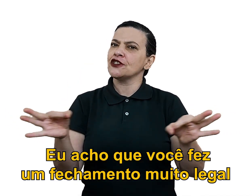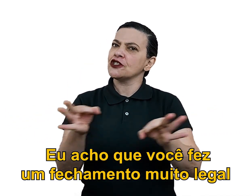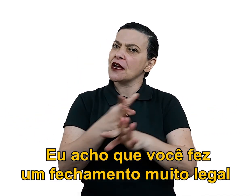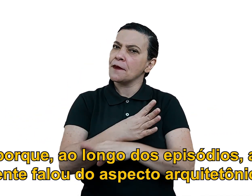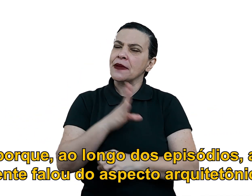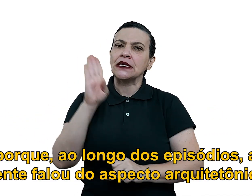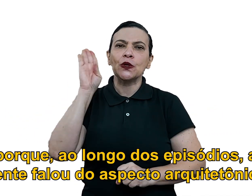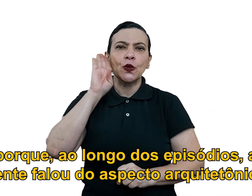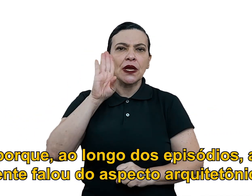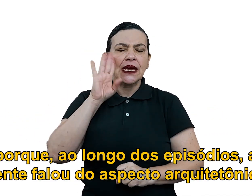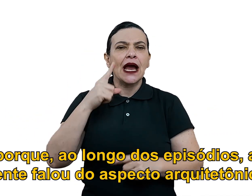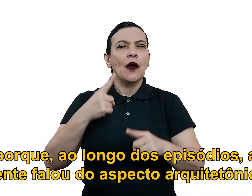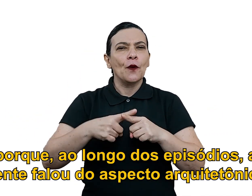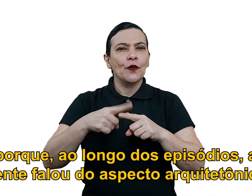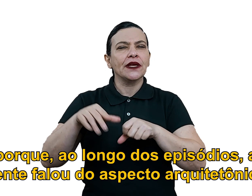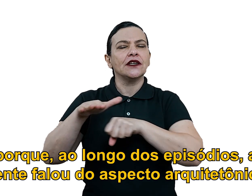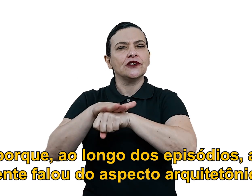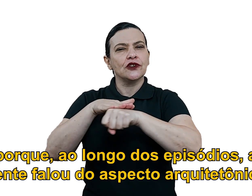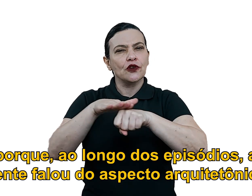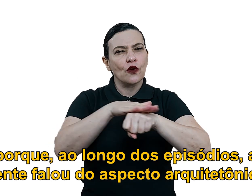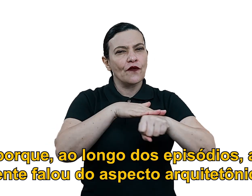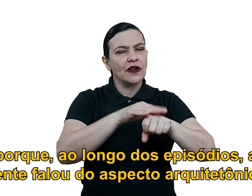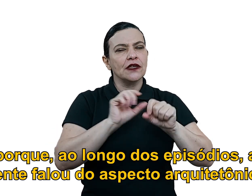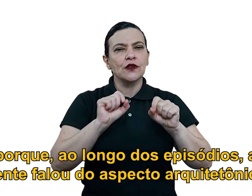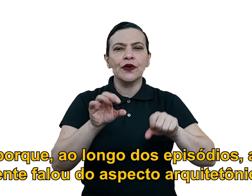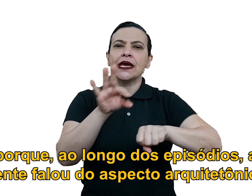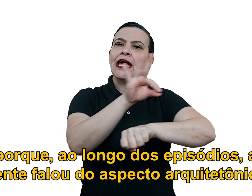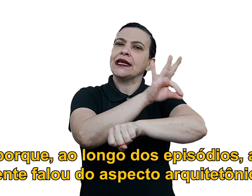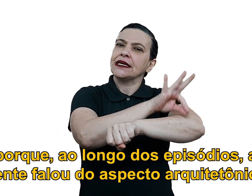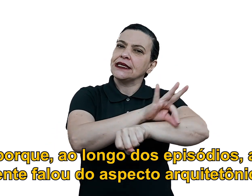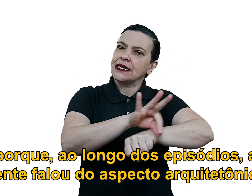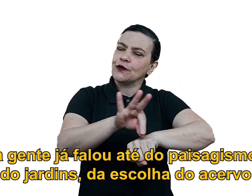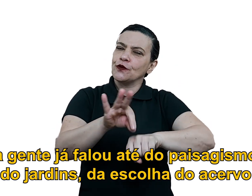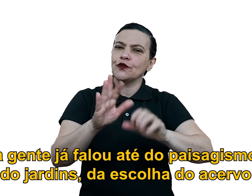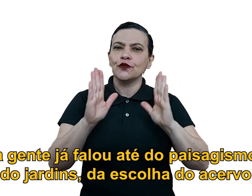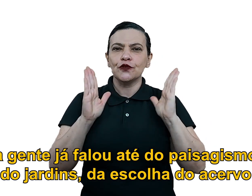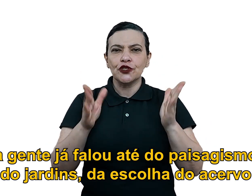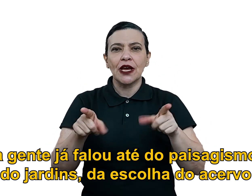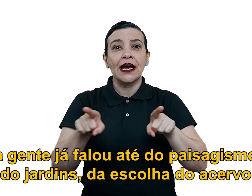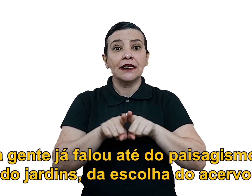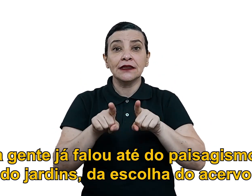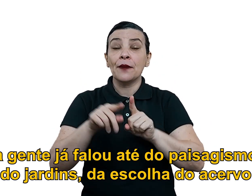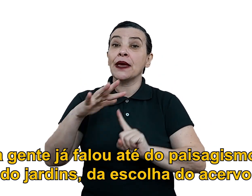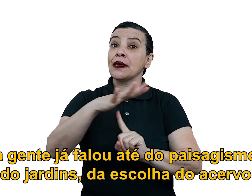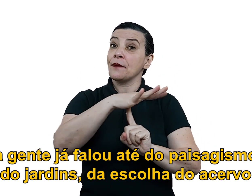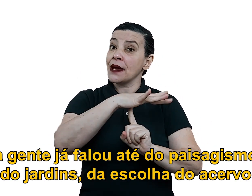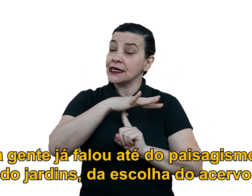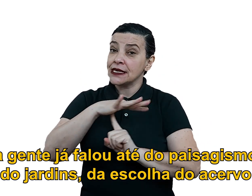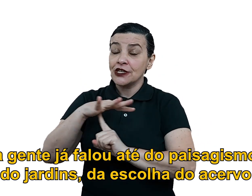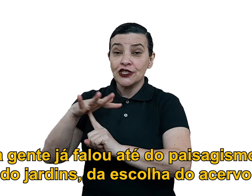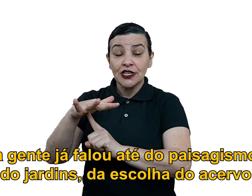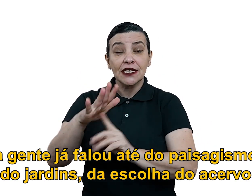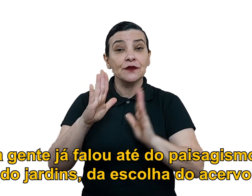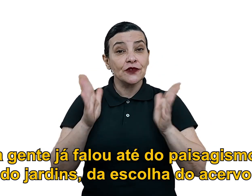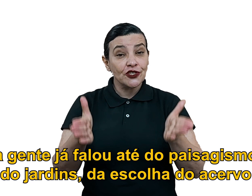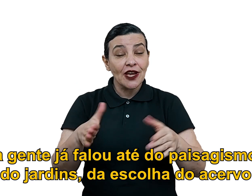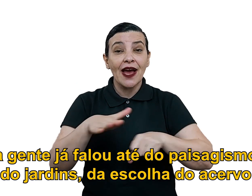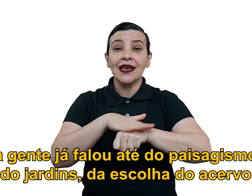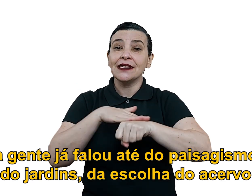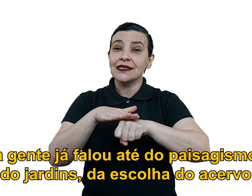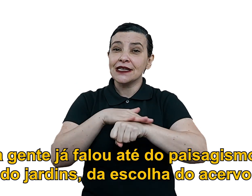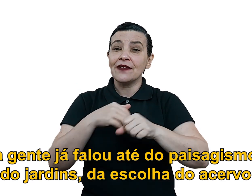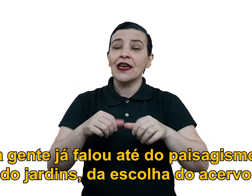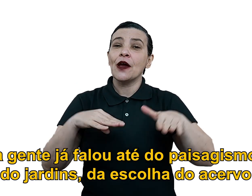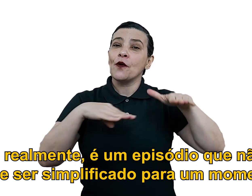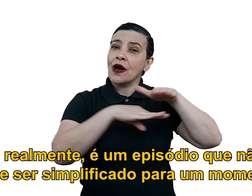fechamento muito legal, porque ao longo dos episódios a gente falou do aspecto arquitetônico, a gente já falou até do paisagismo, dos jardins, da